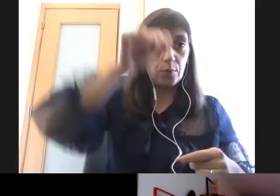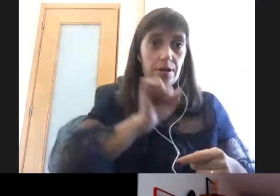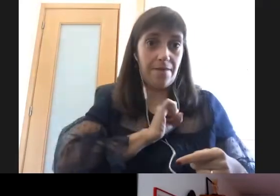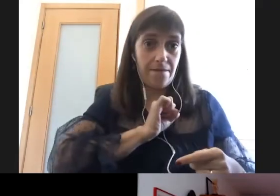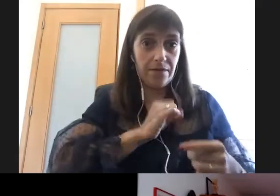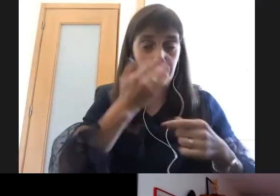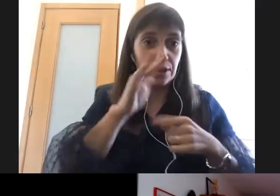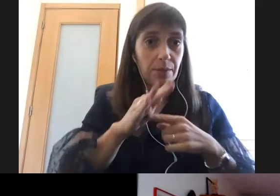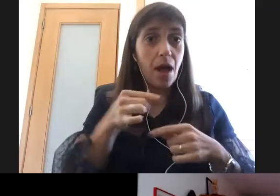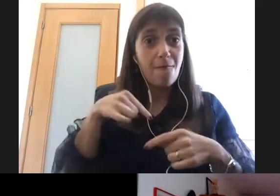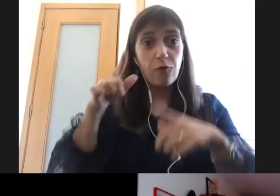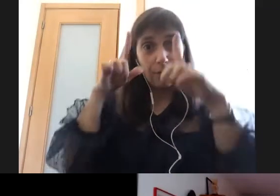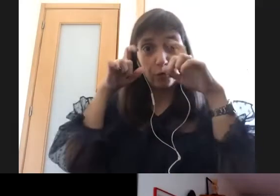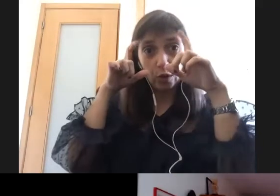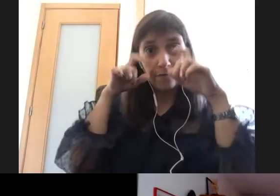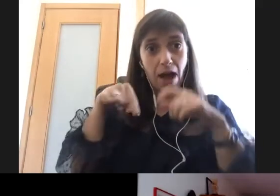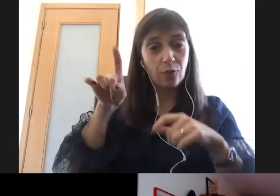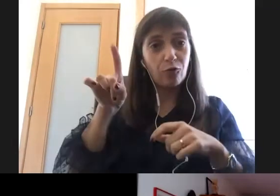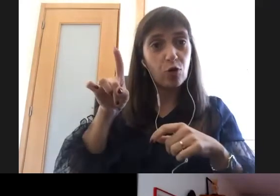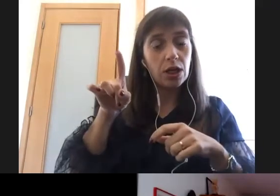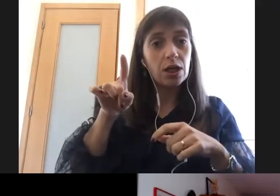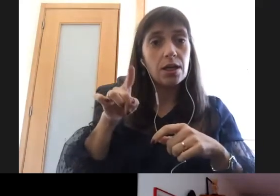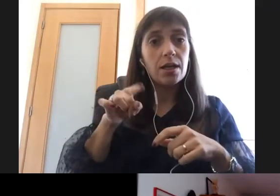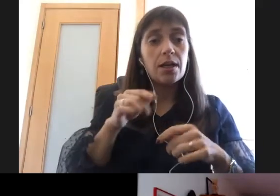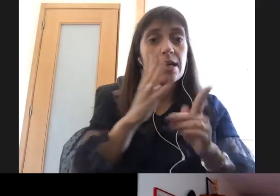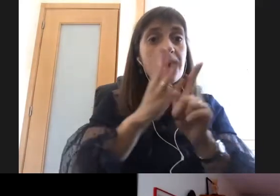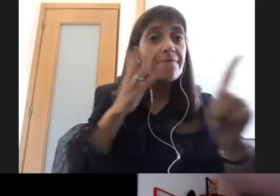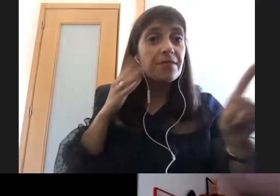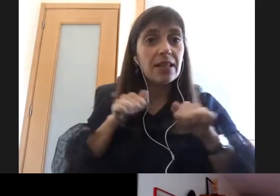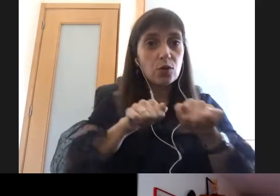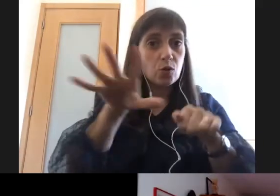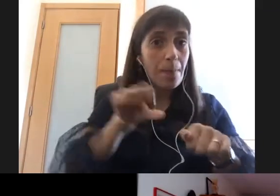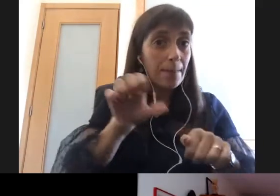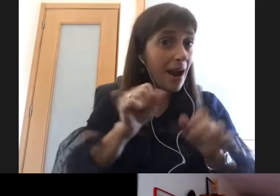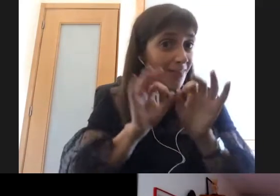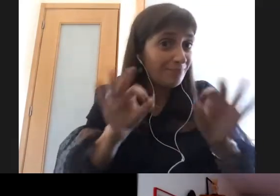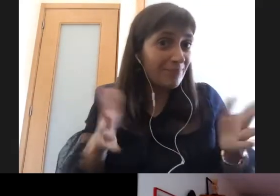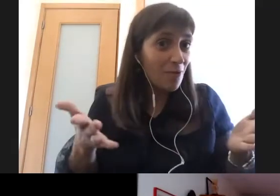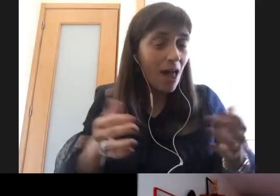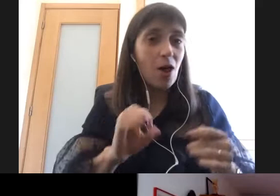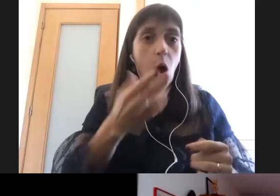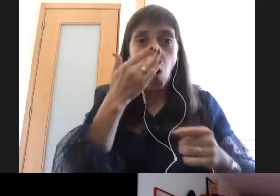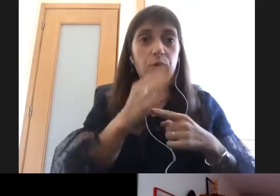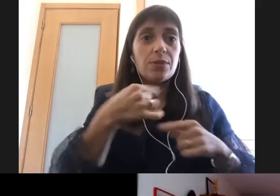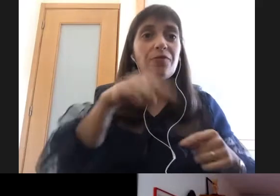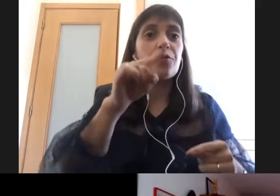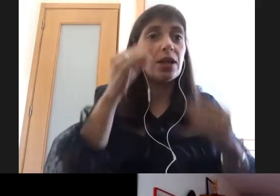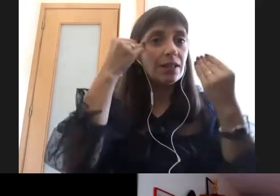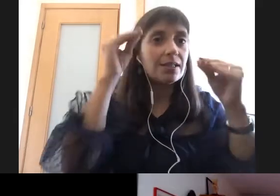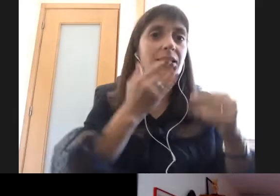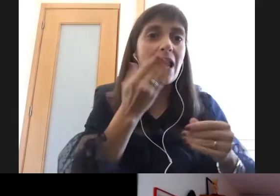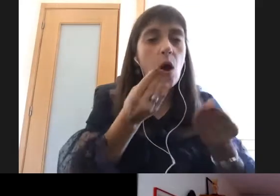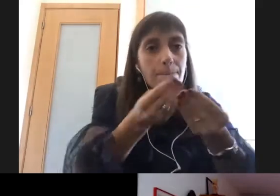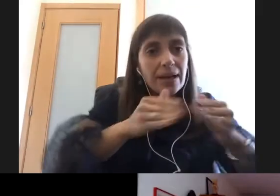foi fotografado na fila do supermercado. Fila do supermercado. Exatamente. Ou foi dar aulinha para as crianças na